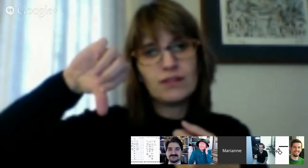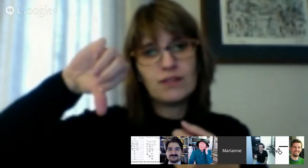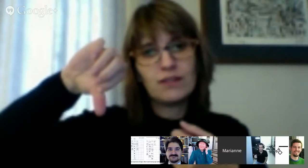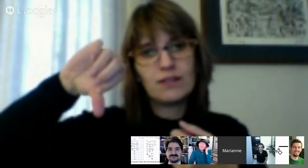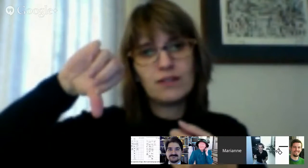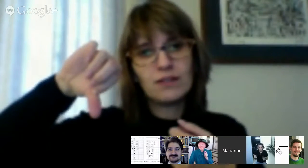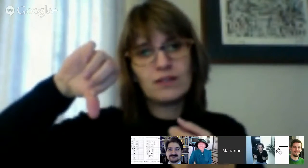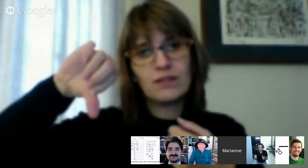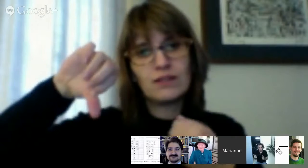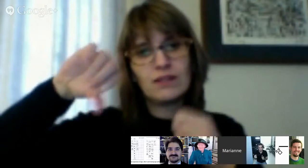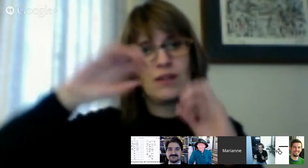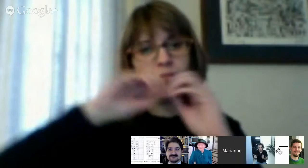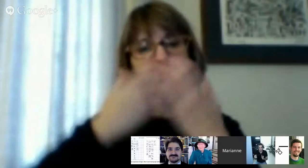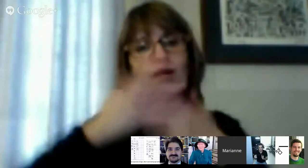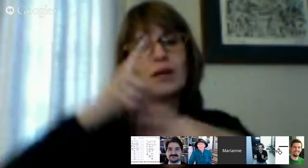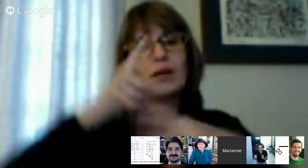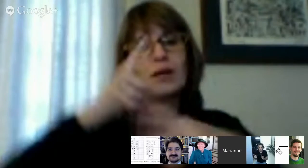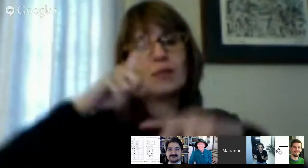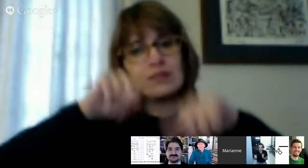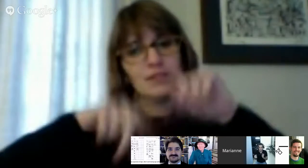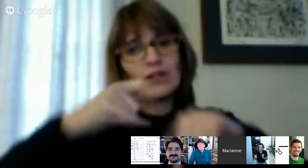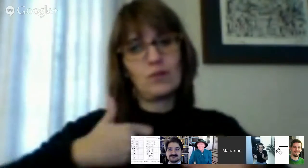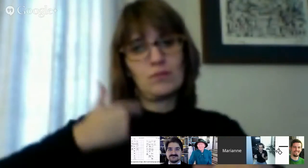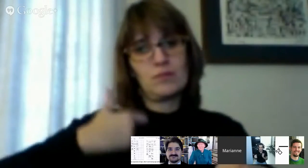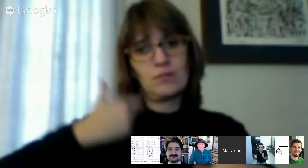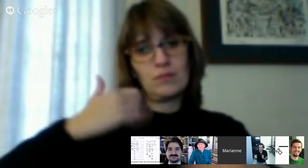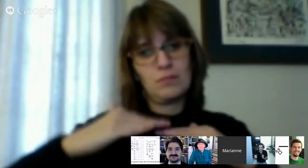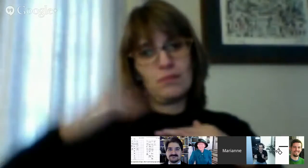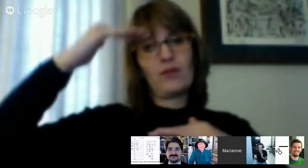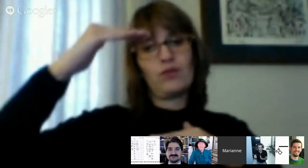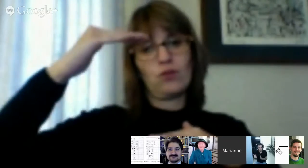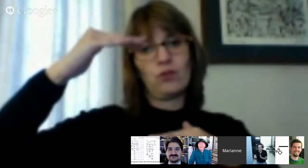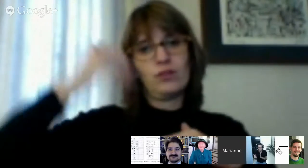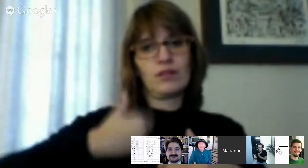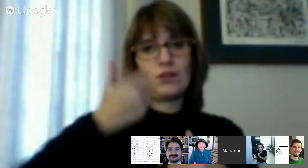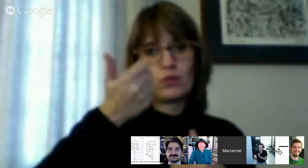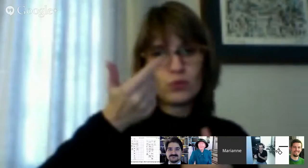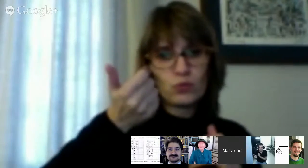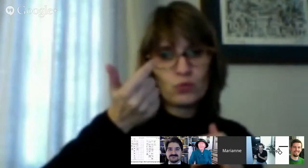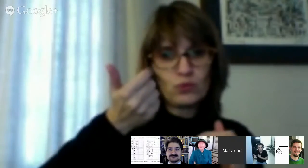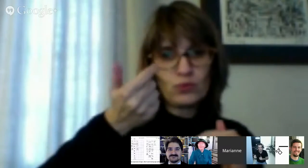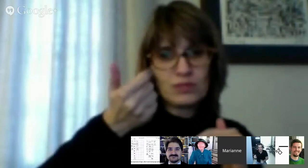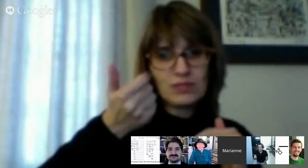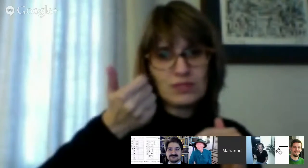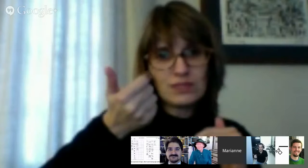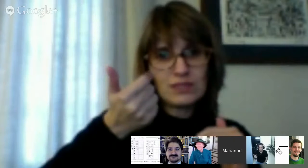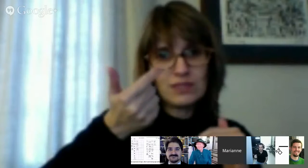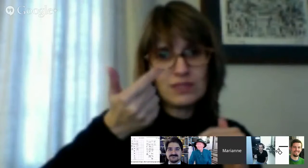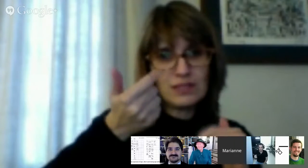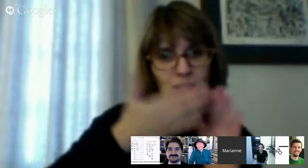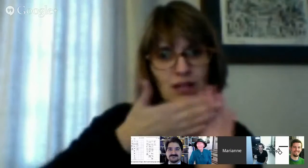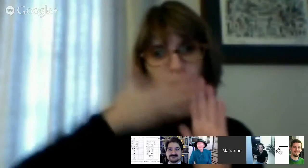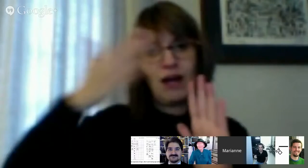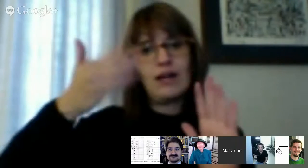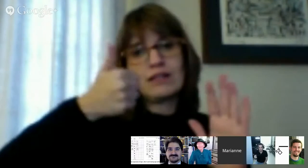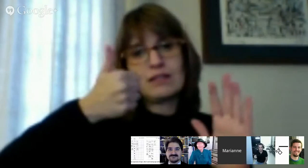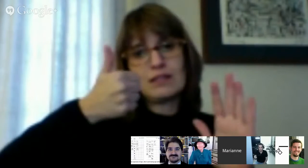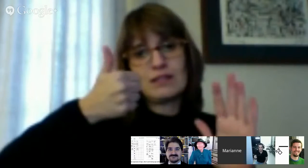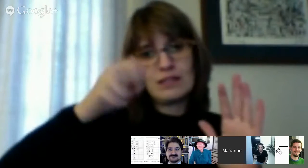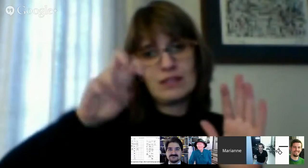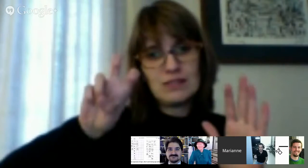Esse PowerPoint, esse em específico, o 17, 18 e o 19, foram trabalhados com